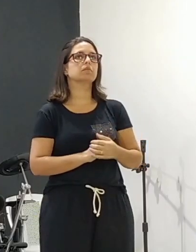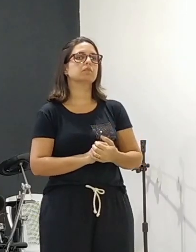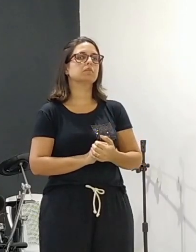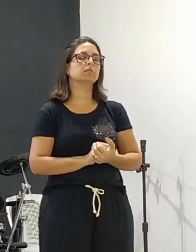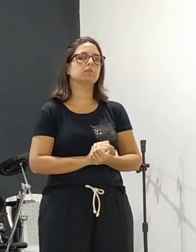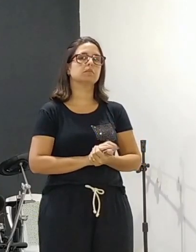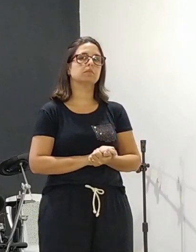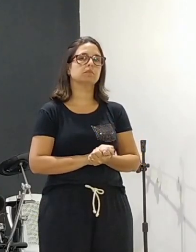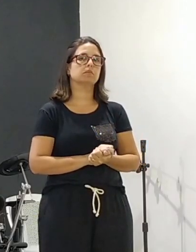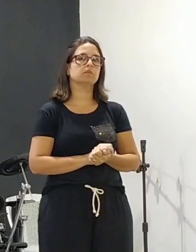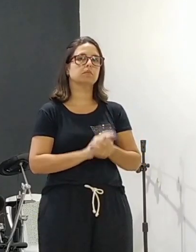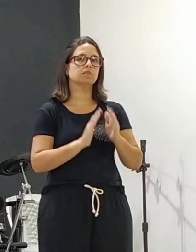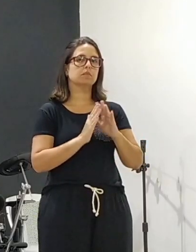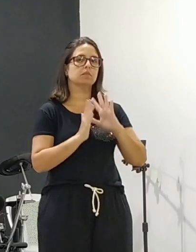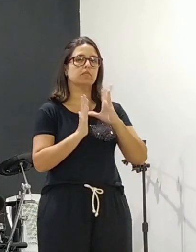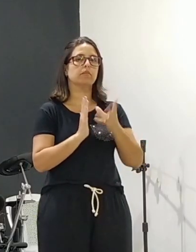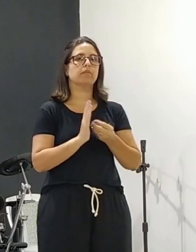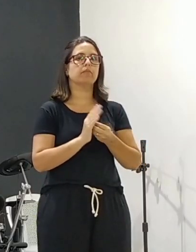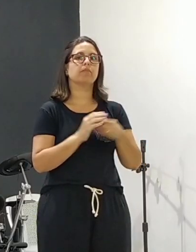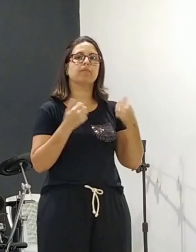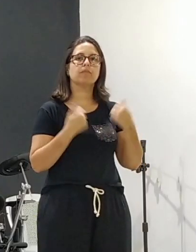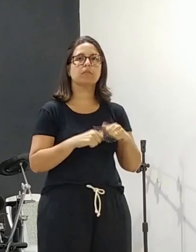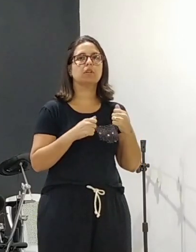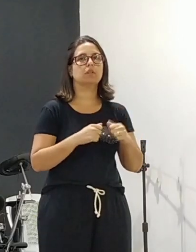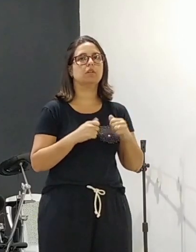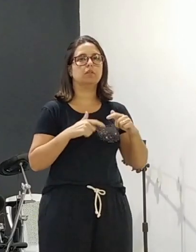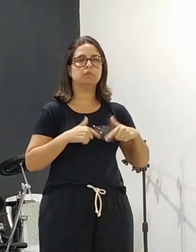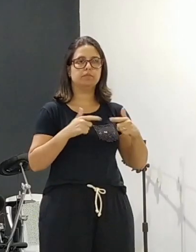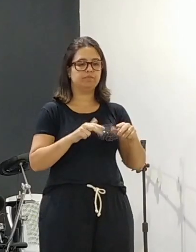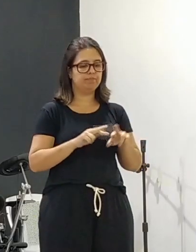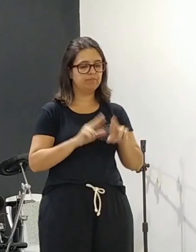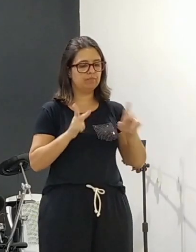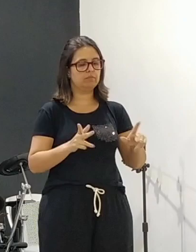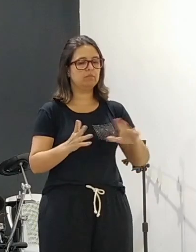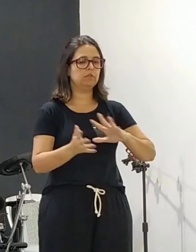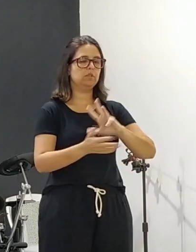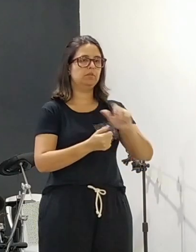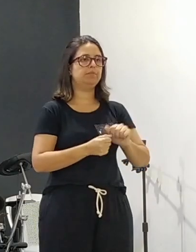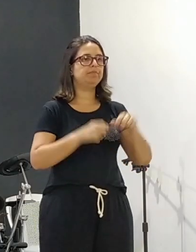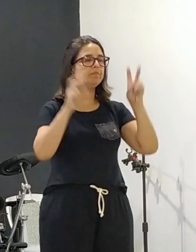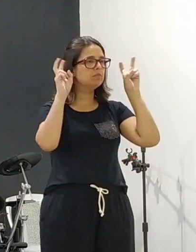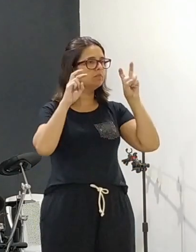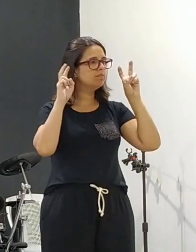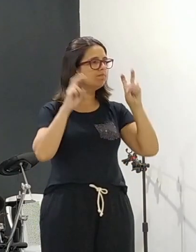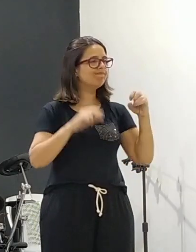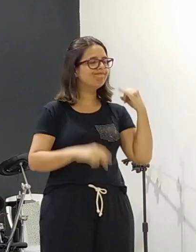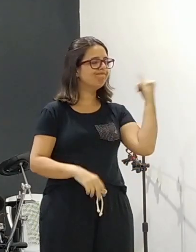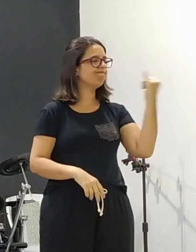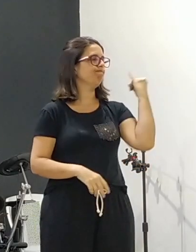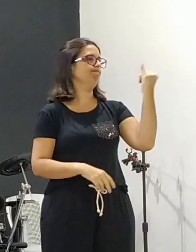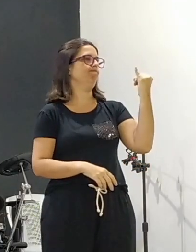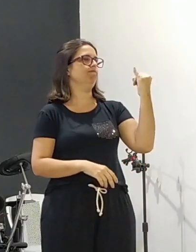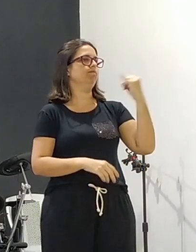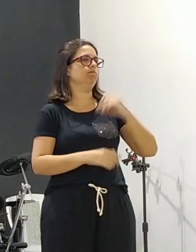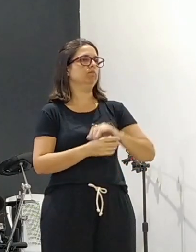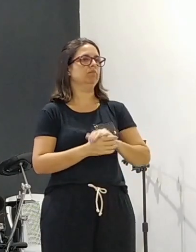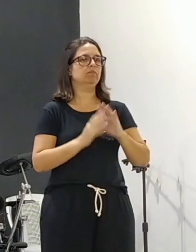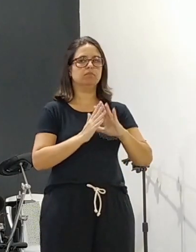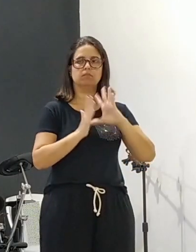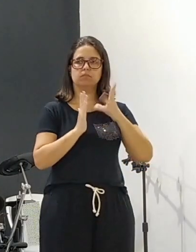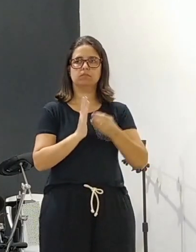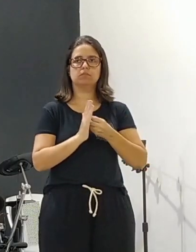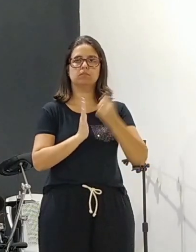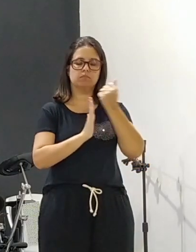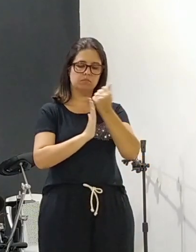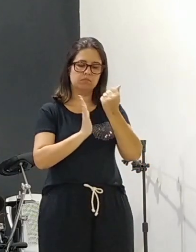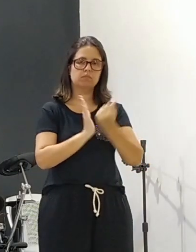em que a igreja precisa fazer a diferença nesse mundo. Um tema muito importante, para a igreja do